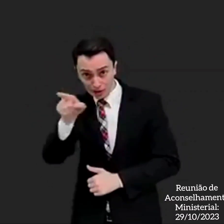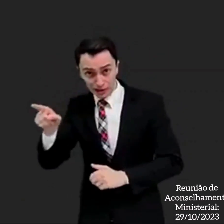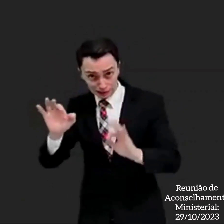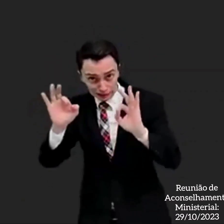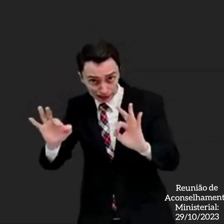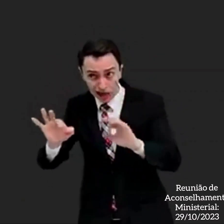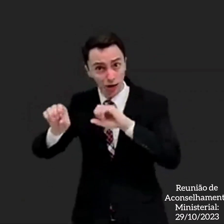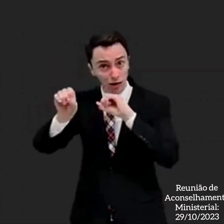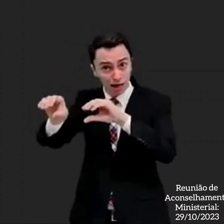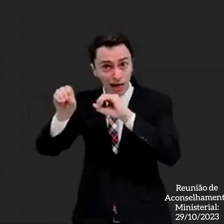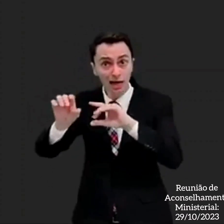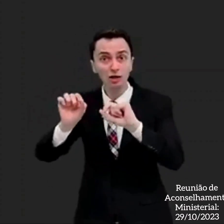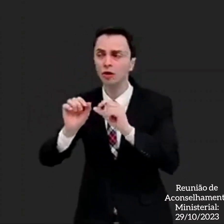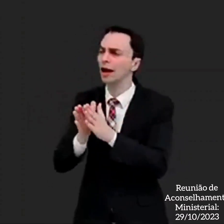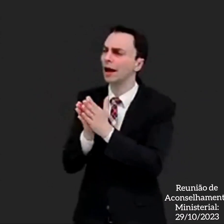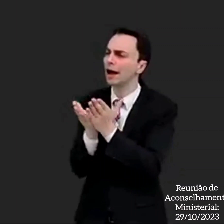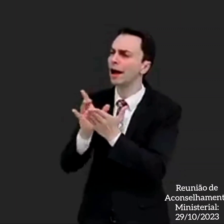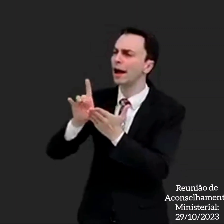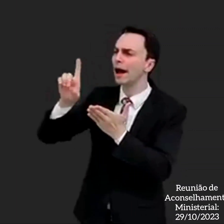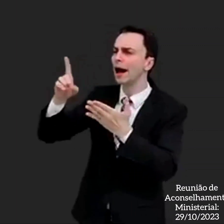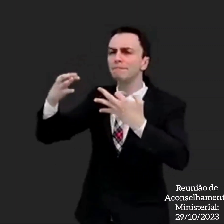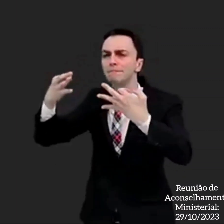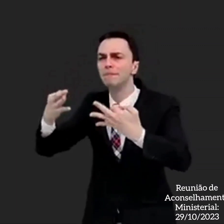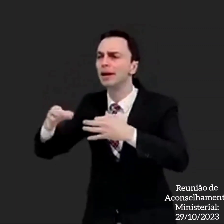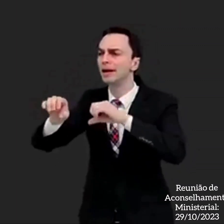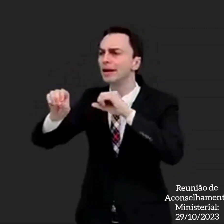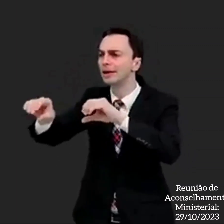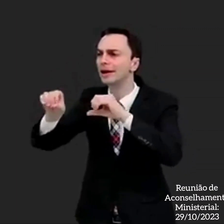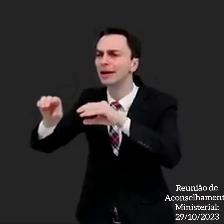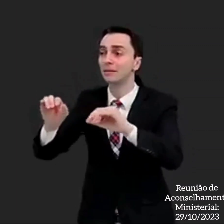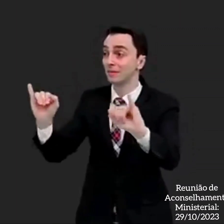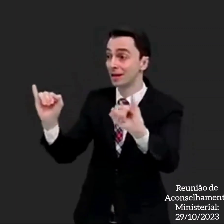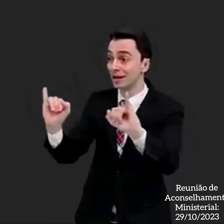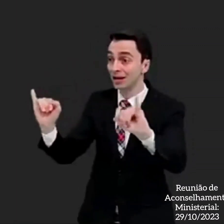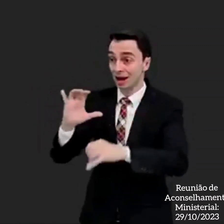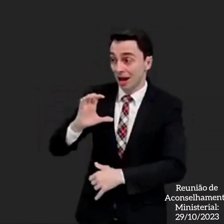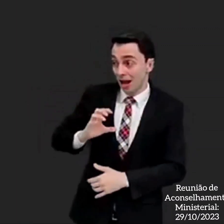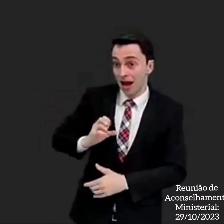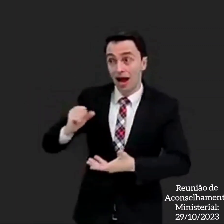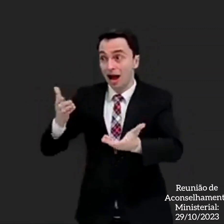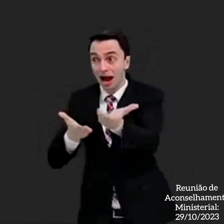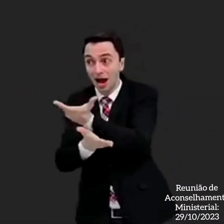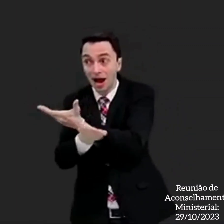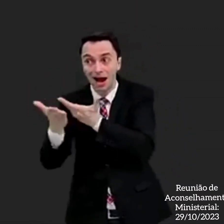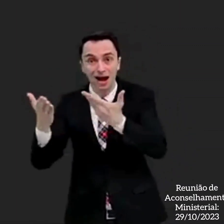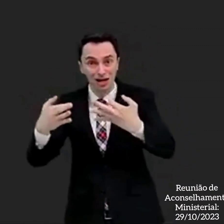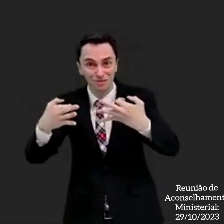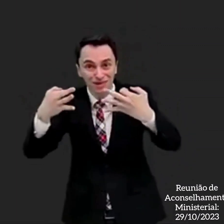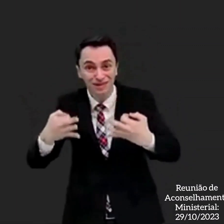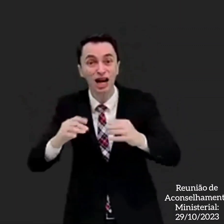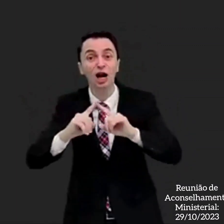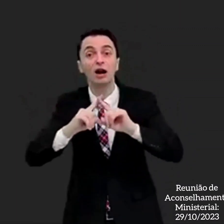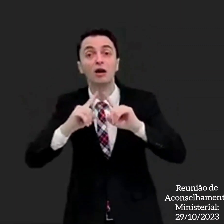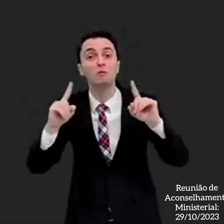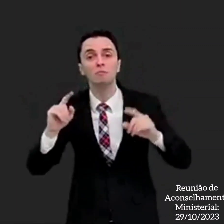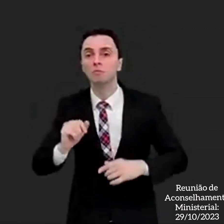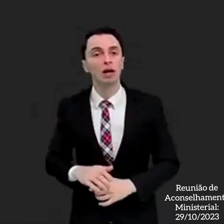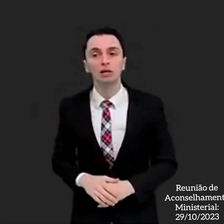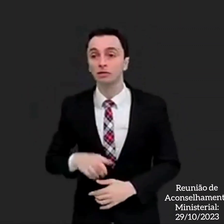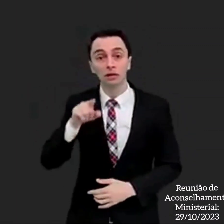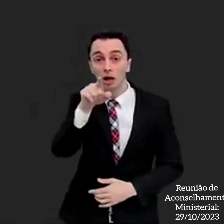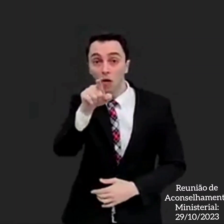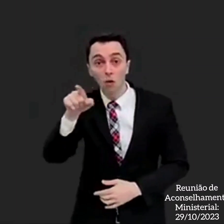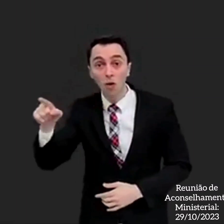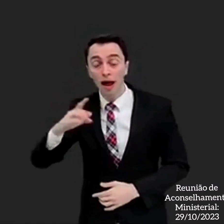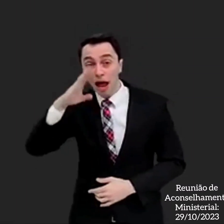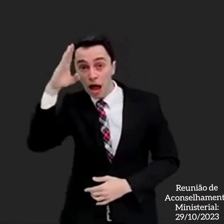de edificação, pela unidade e harmonia entre os irmãos, e não pelo semear de